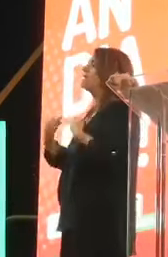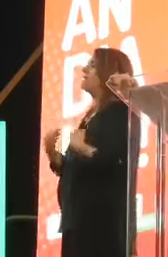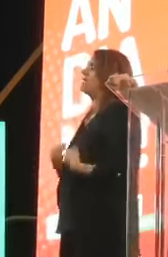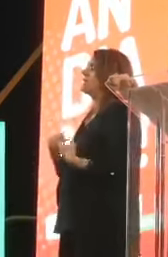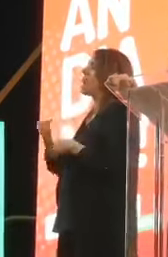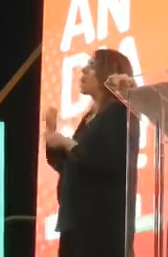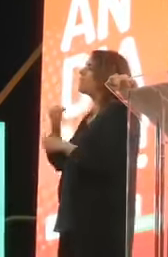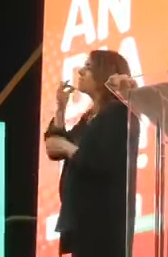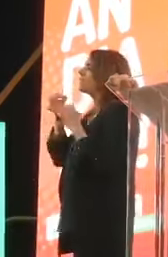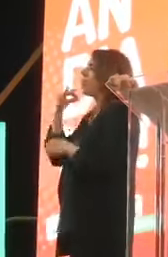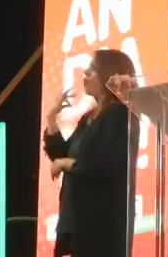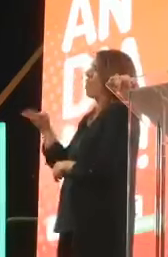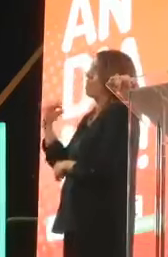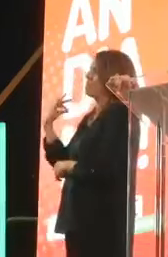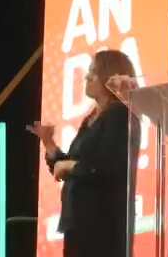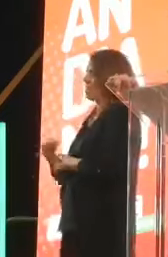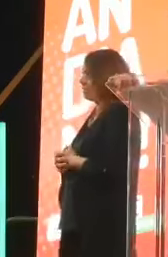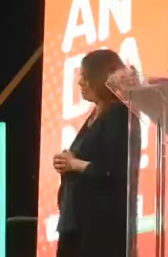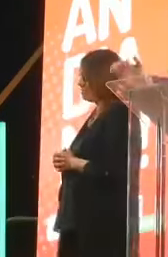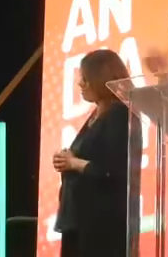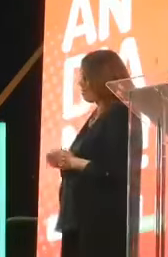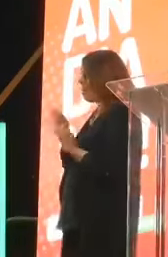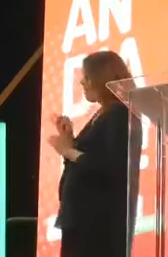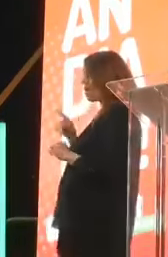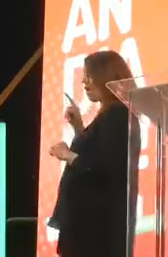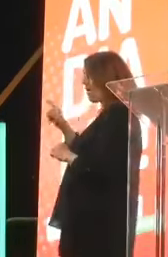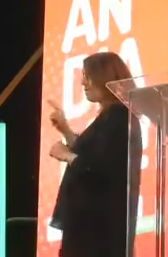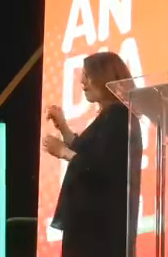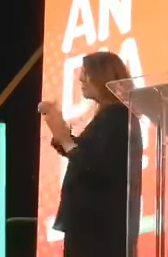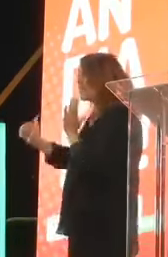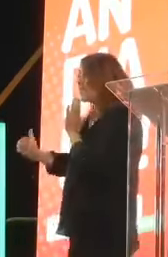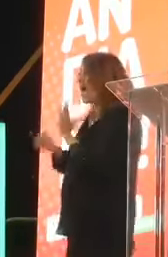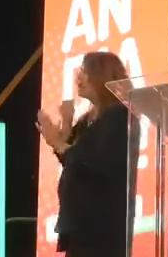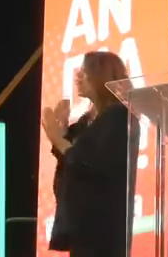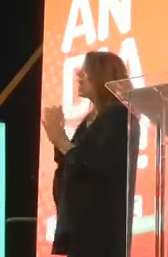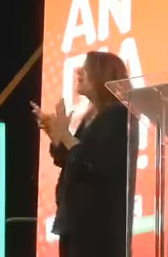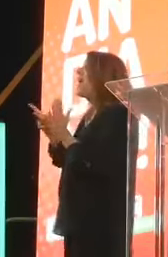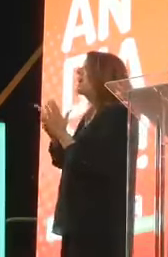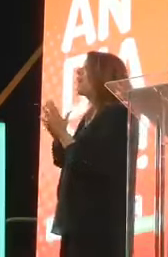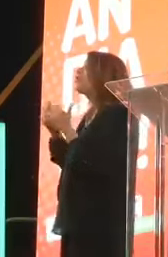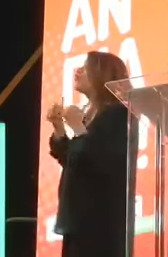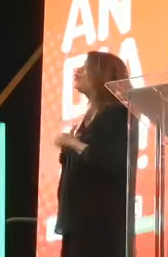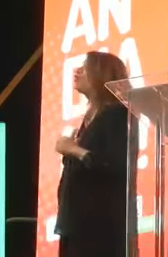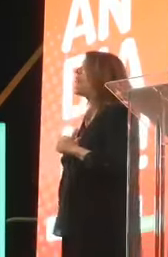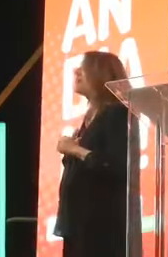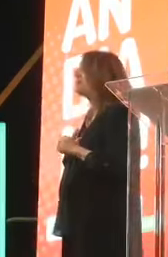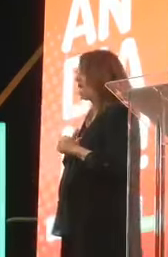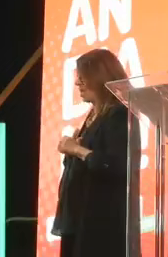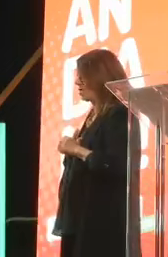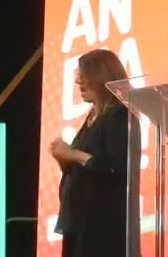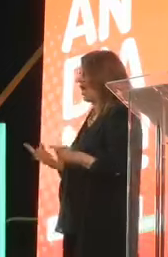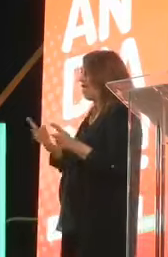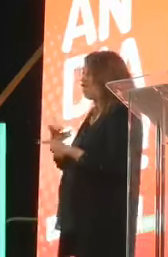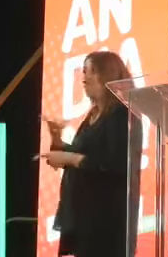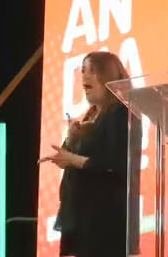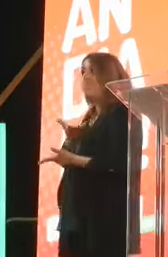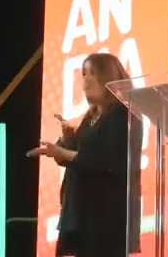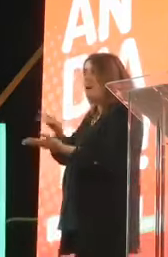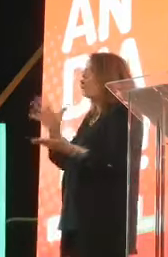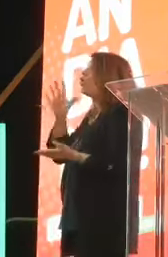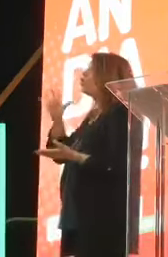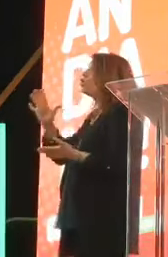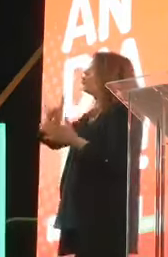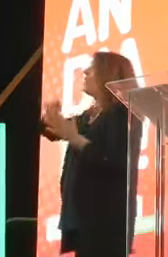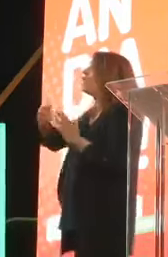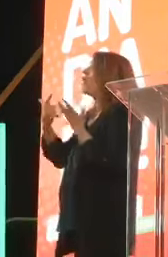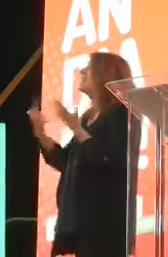qualità. Sono gli stessi che hanno cancellato il reddito di cittadinanza mentre abbiamo 5,7